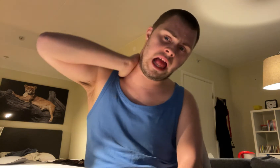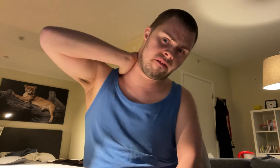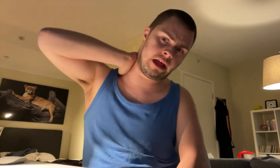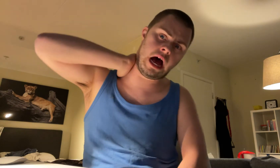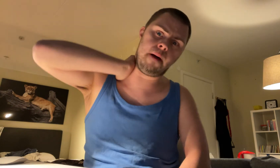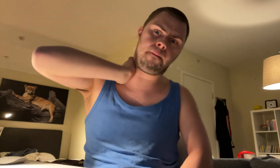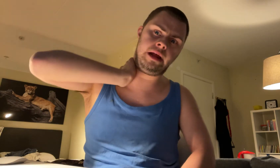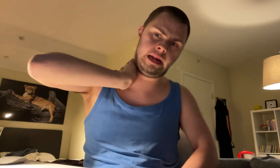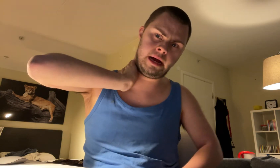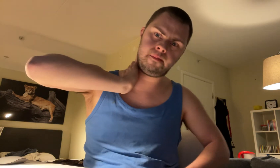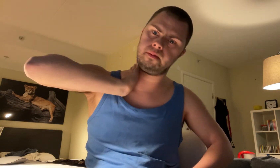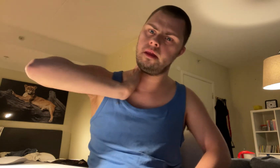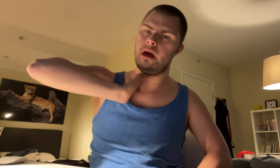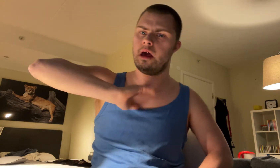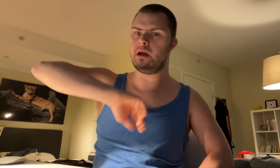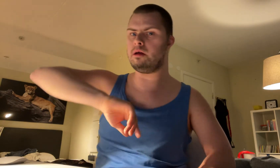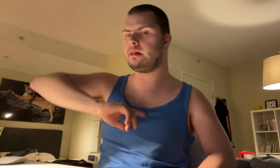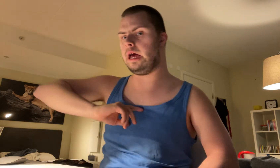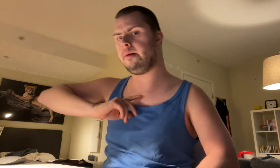11 april. Just det.